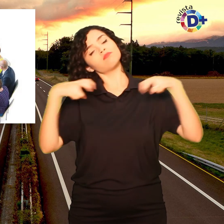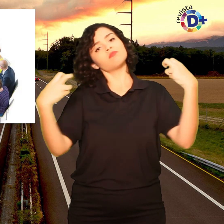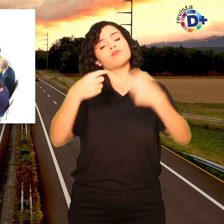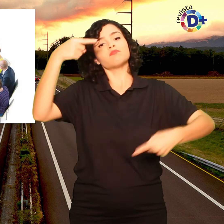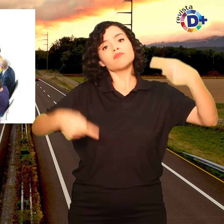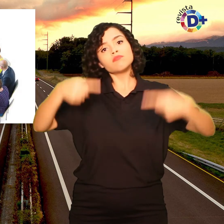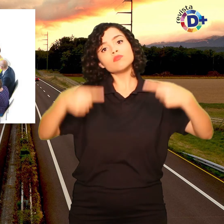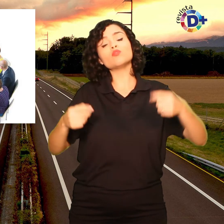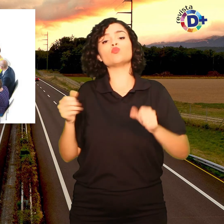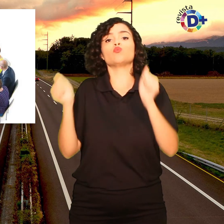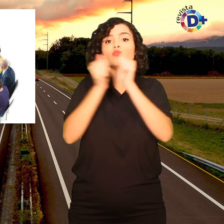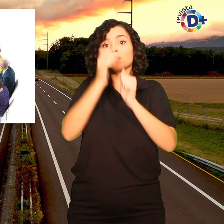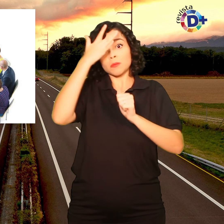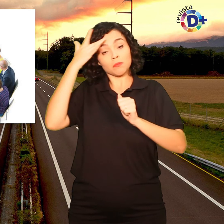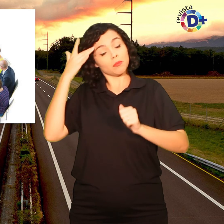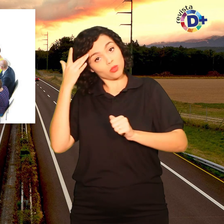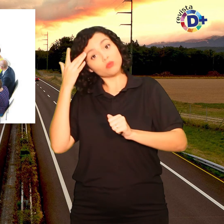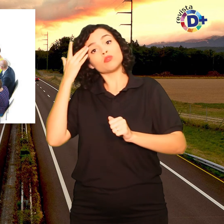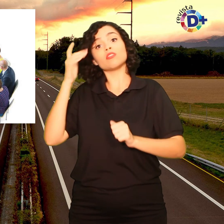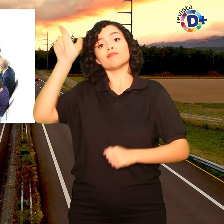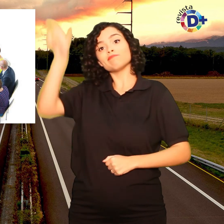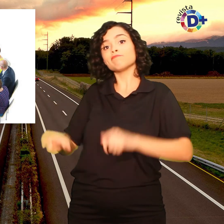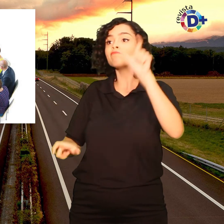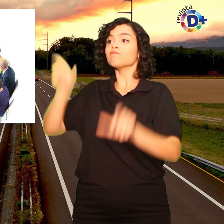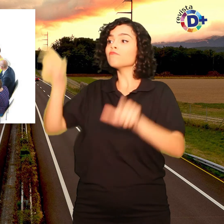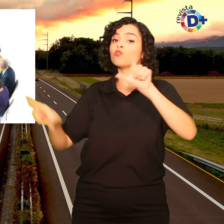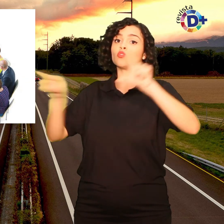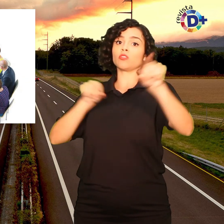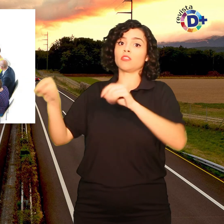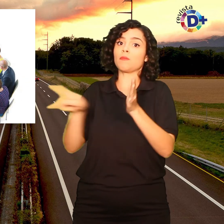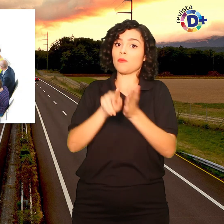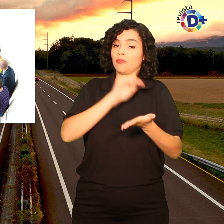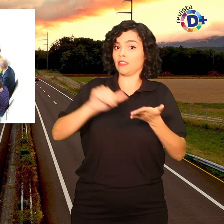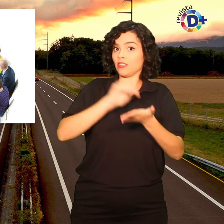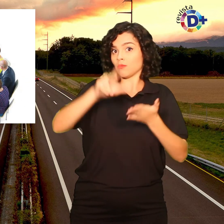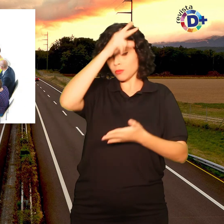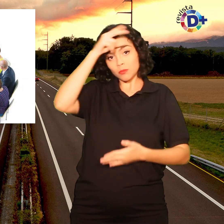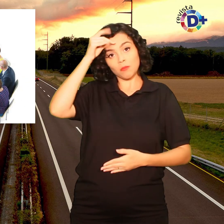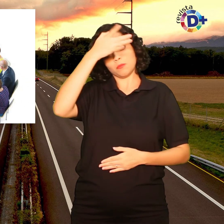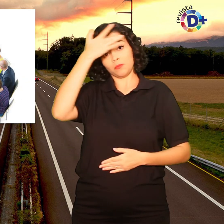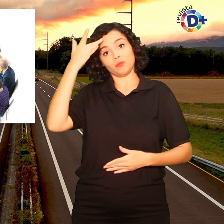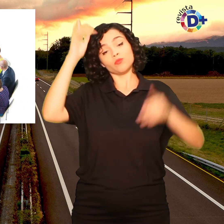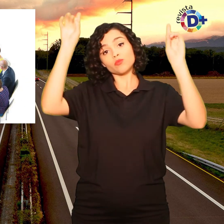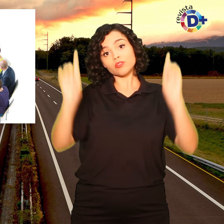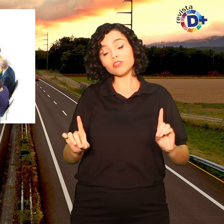indicadas pela secretaria municipal da pessoa com deficiência o encontro vai proporcionar